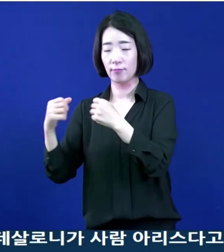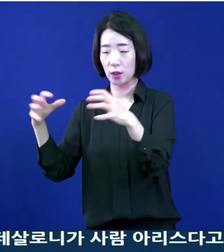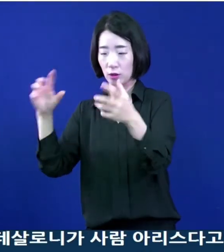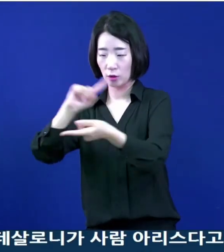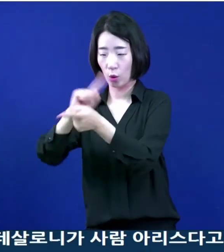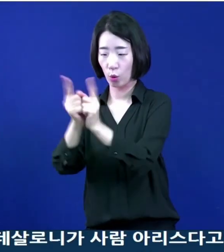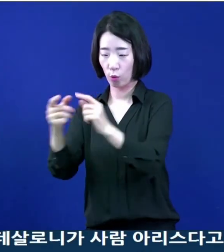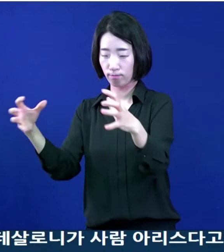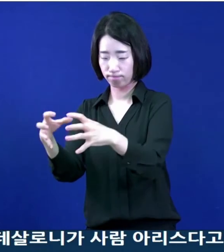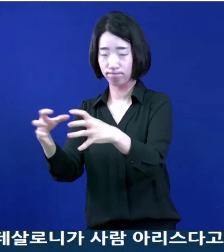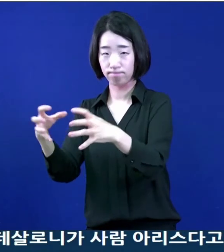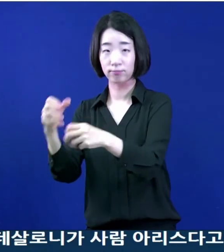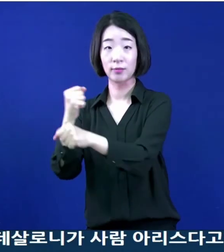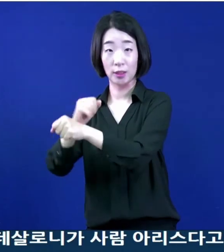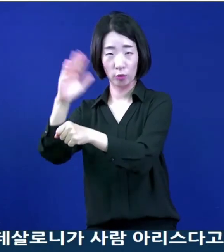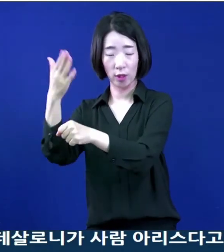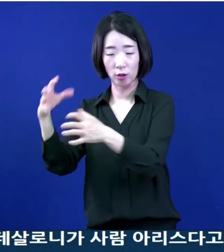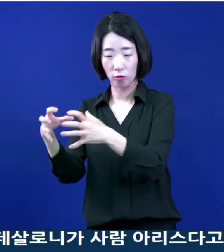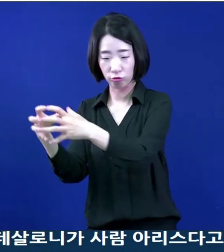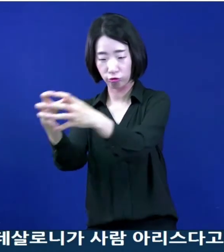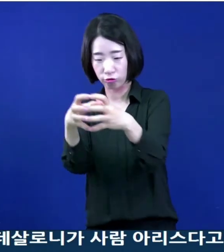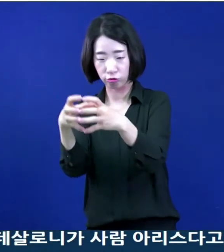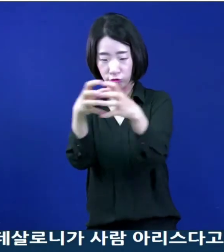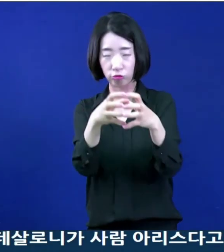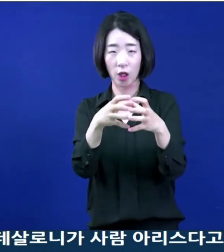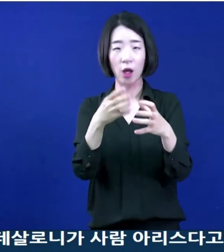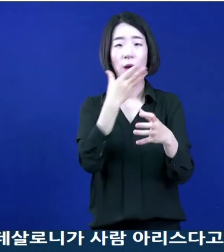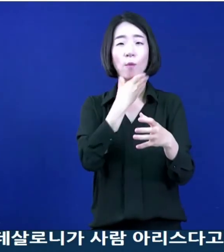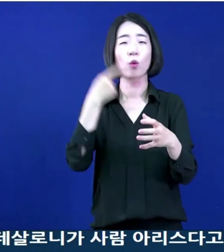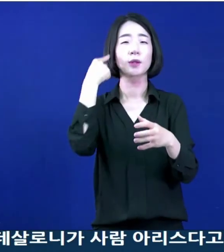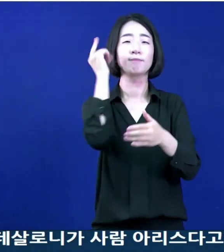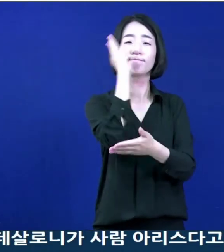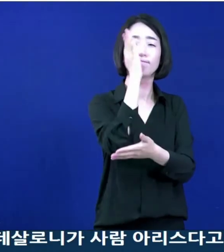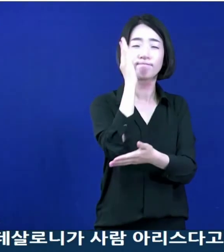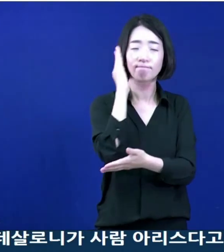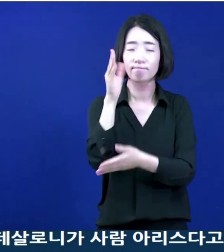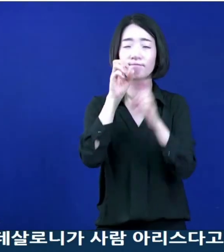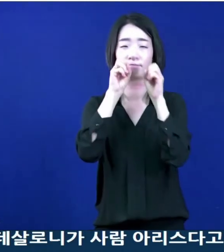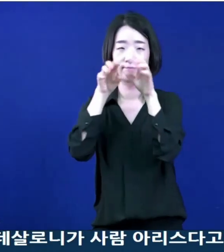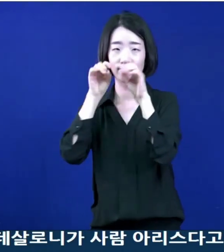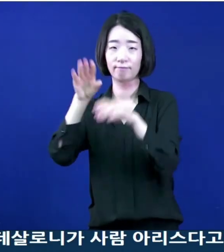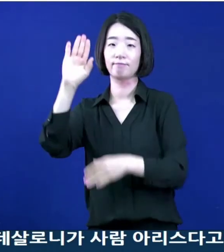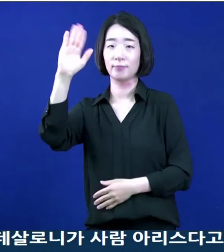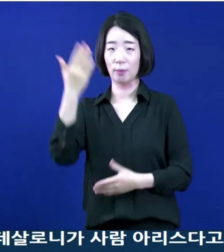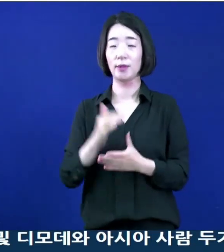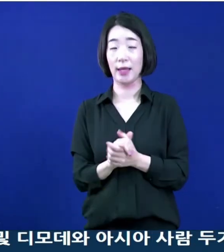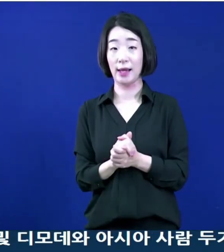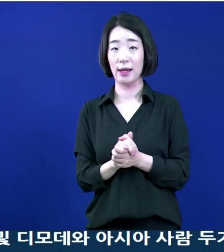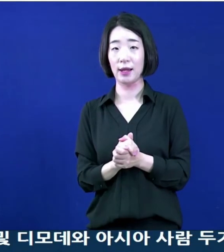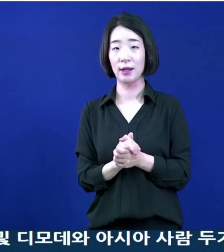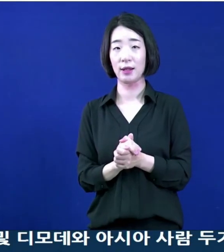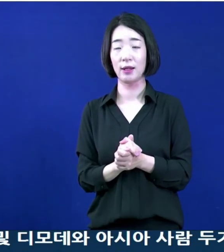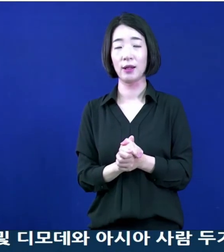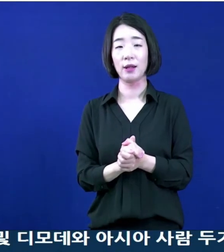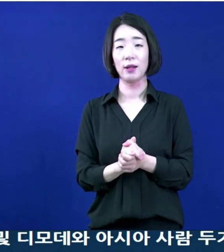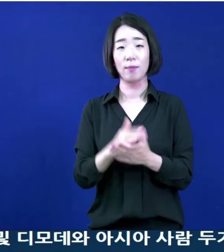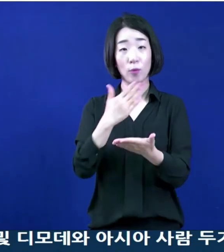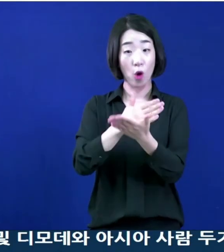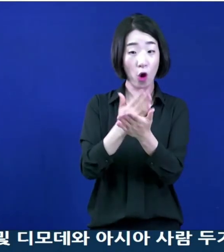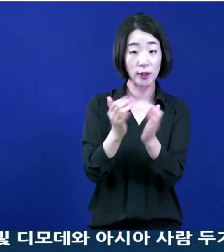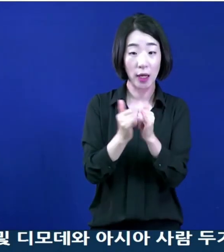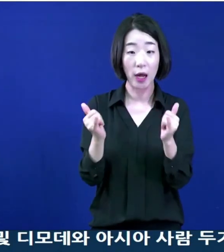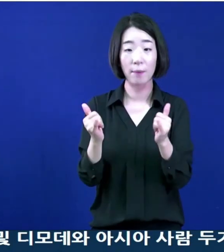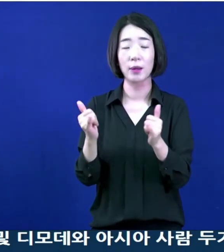같이 갇혀요. 사도행전 끝에 나오는 로마 감옥에 같이 갇힌 사람 중에 아리스다고가 있고, 가이오, 드로비모 다 바울과